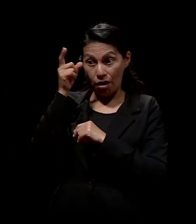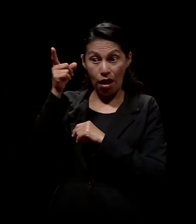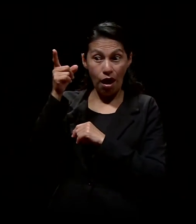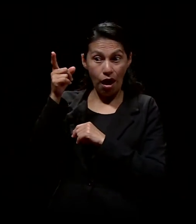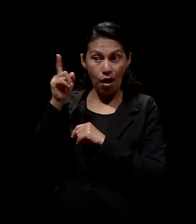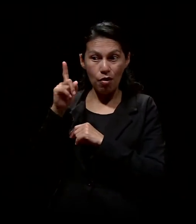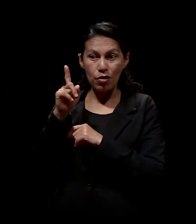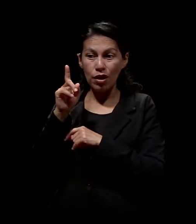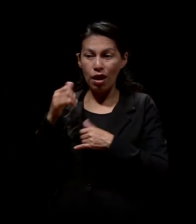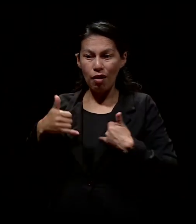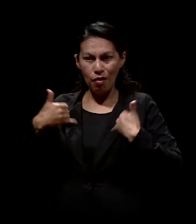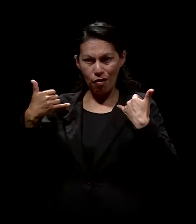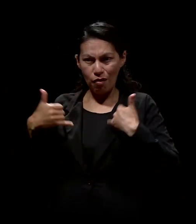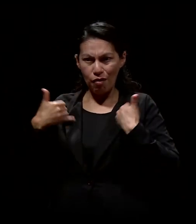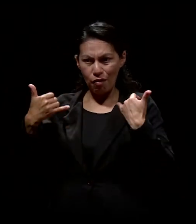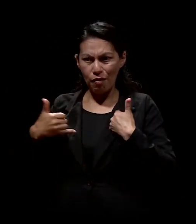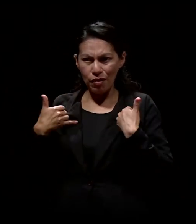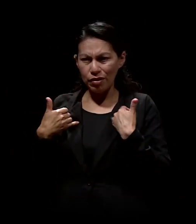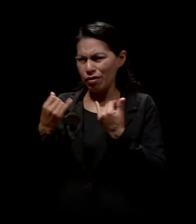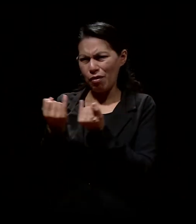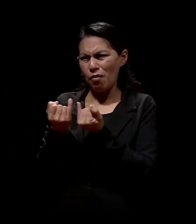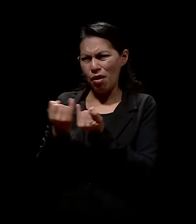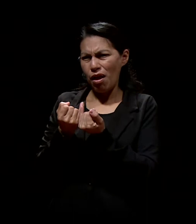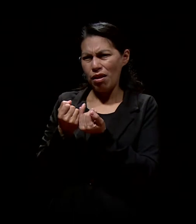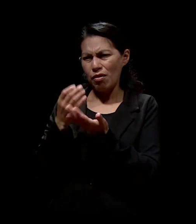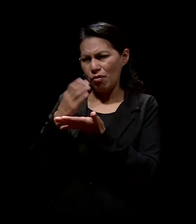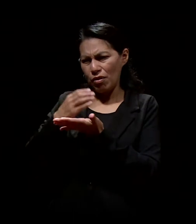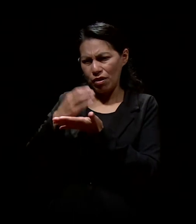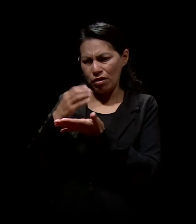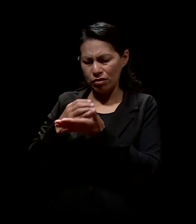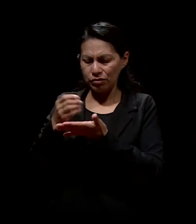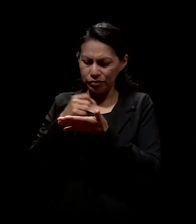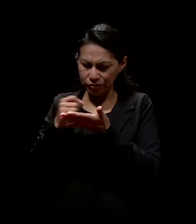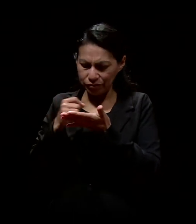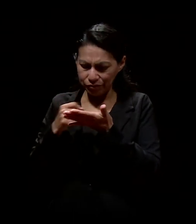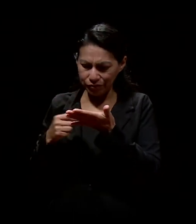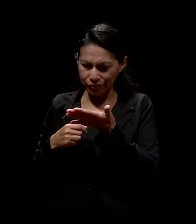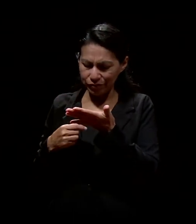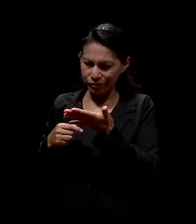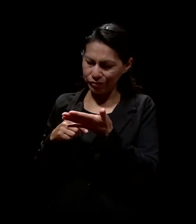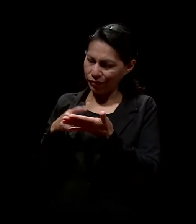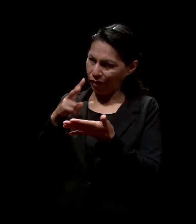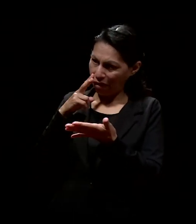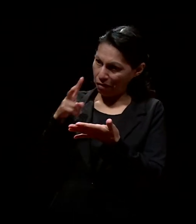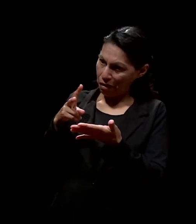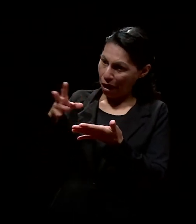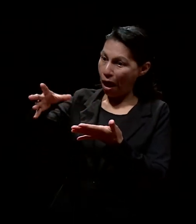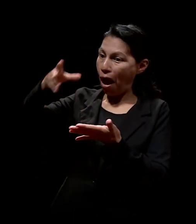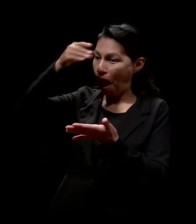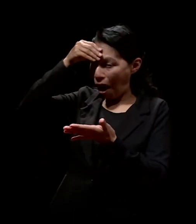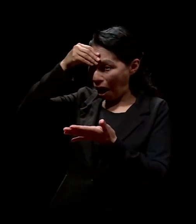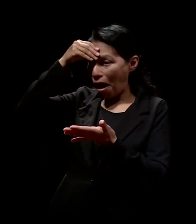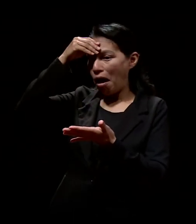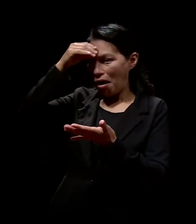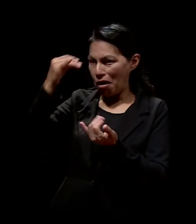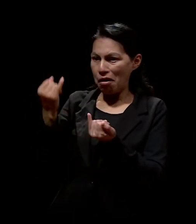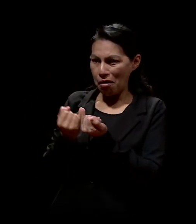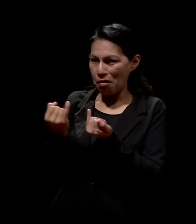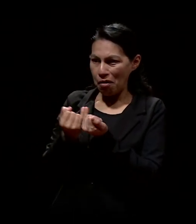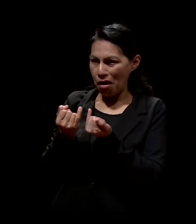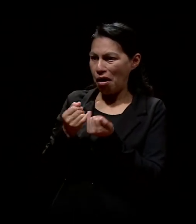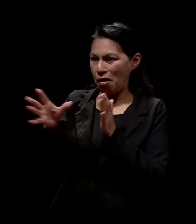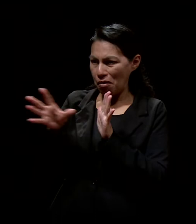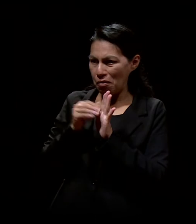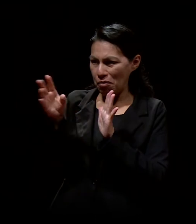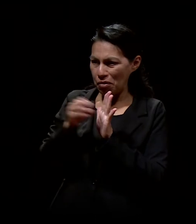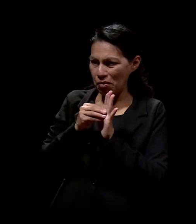Vi un video de una joven que llevaba este diario, como este diario. Entonces yo dije, yo también quiero tener una intimidad más